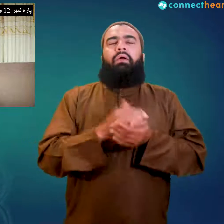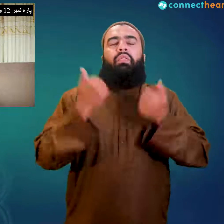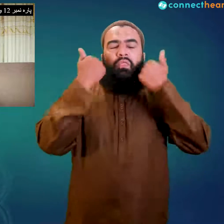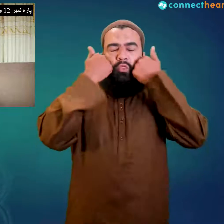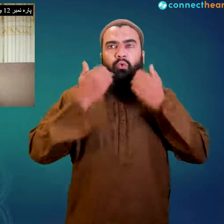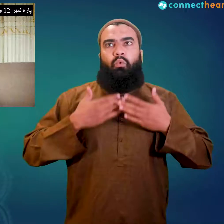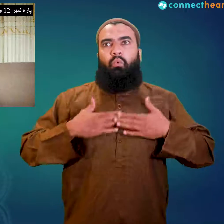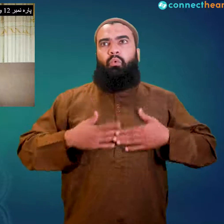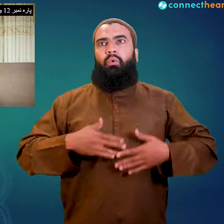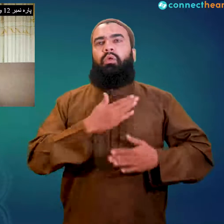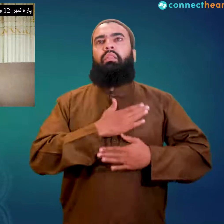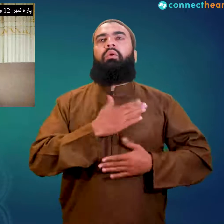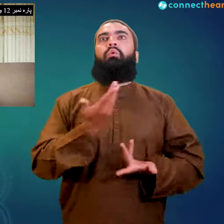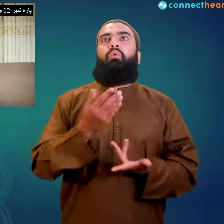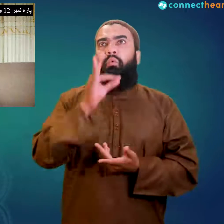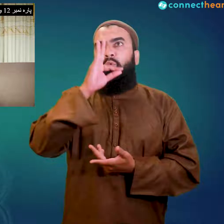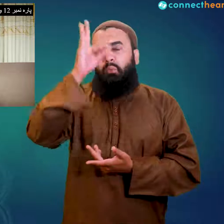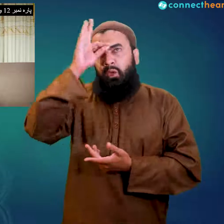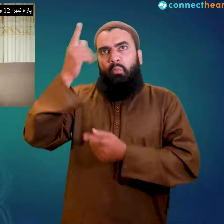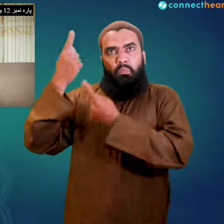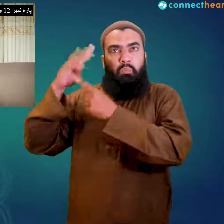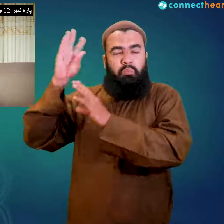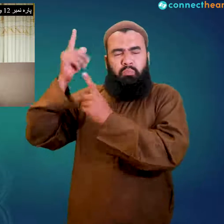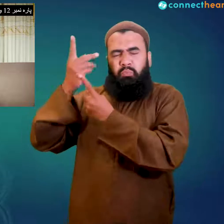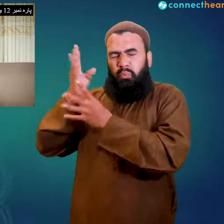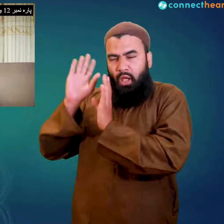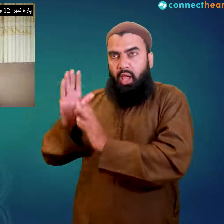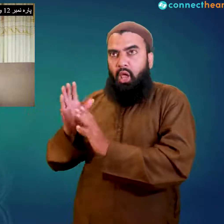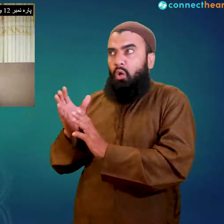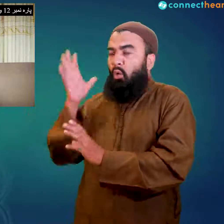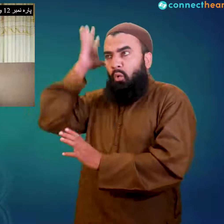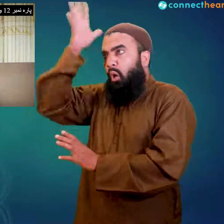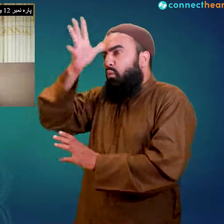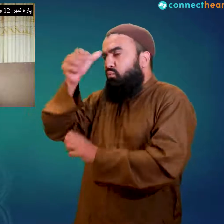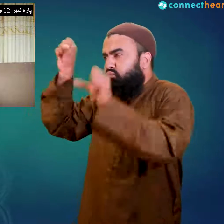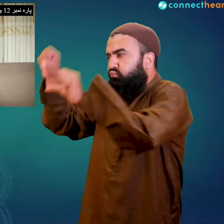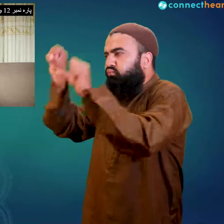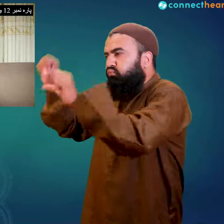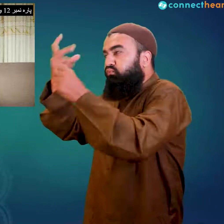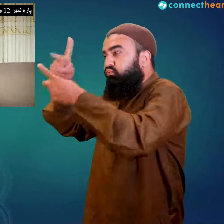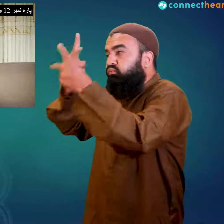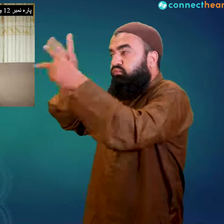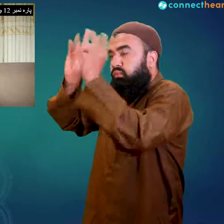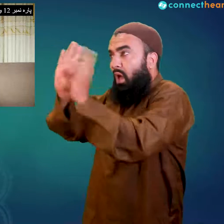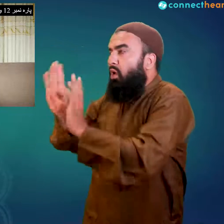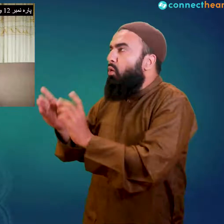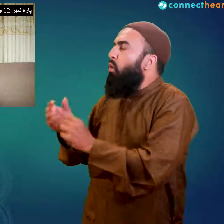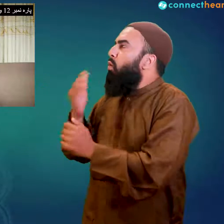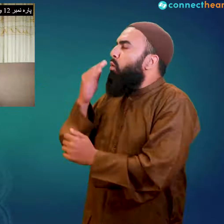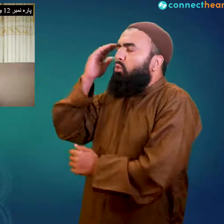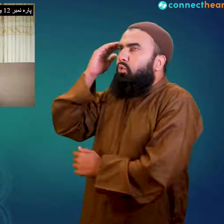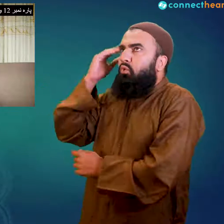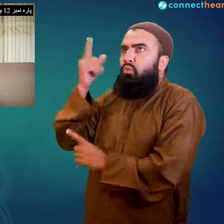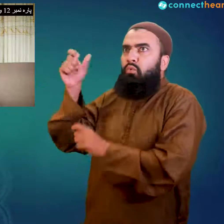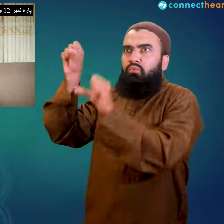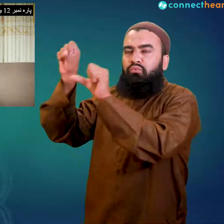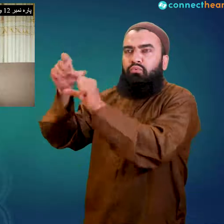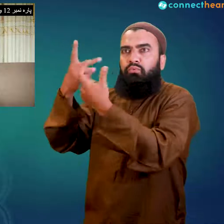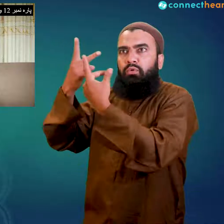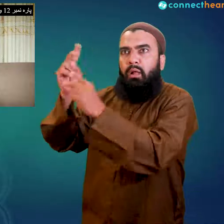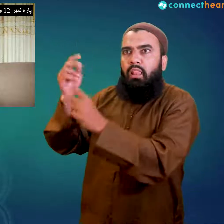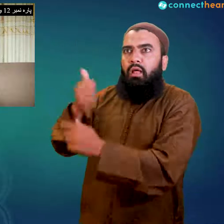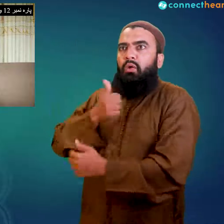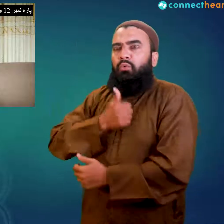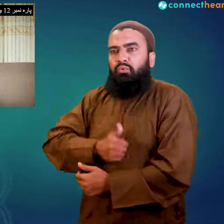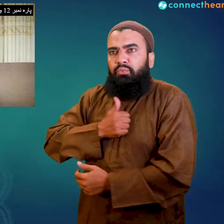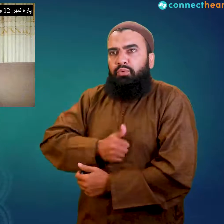حق کا پیغام لوگوں تک پہنچایا تو انہیں بھی اس قسم کے حالات کا سامنا کرنا پڑا۔ تو اسی لیے آپ صلی اللہ علیہ وسلم کے